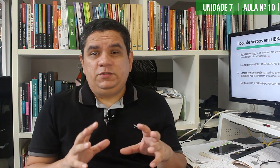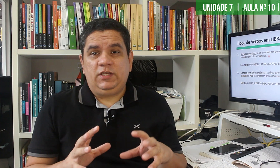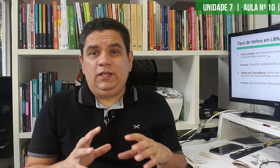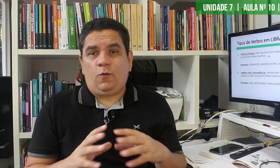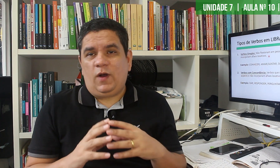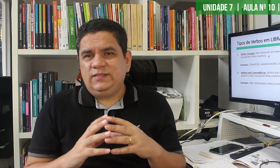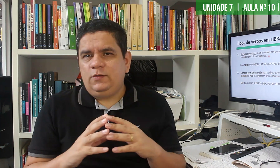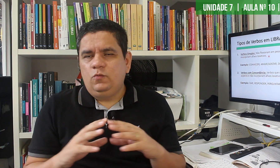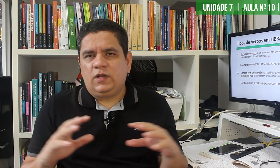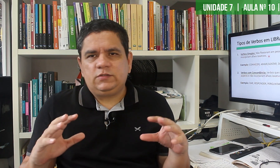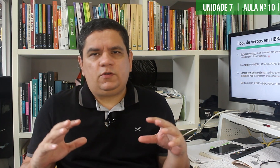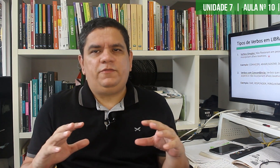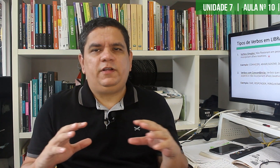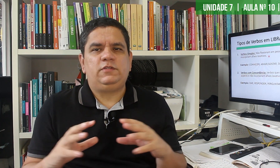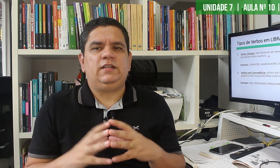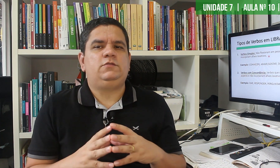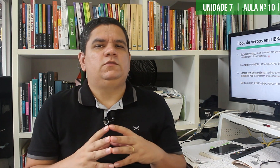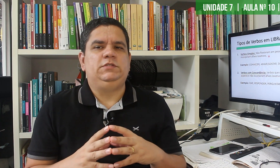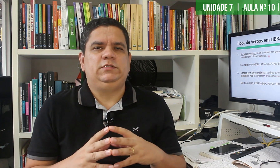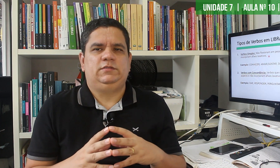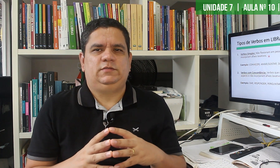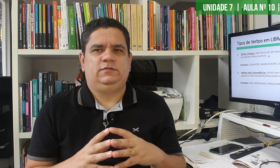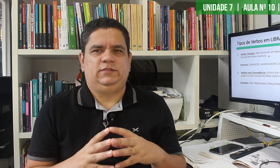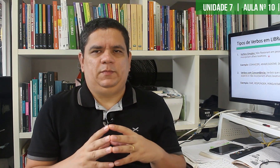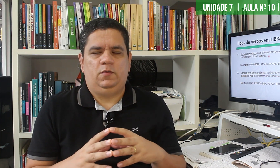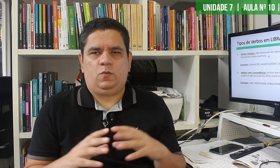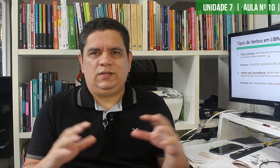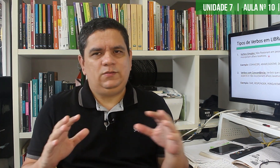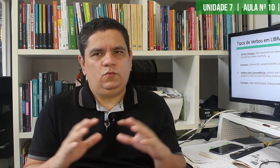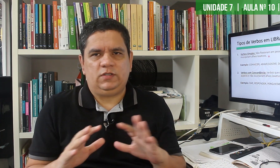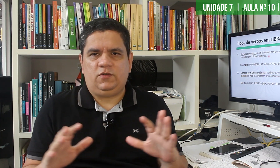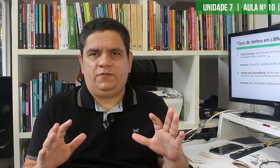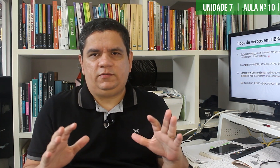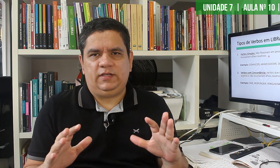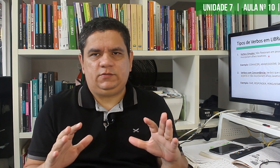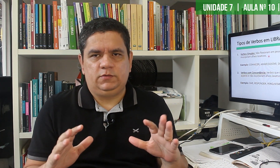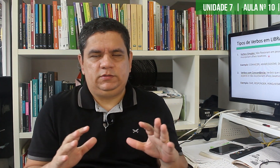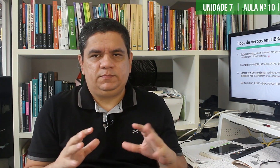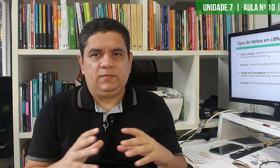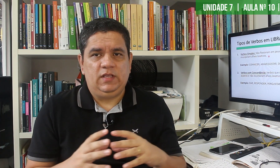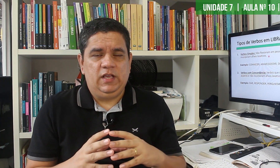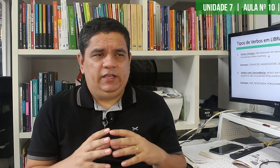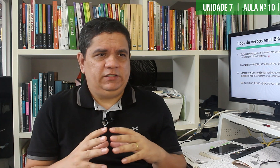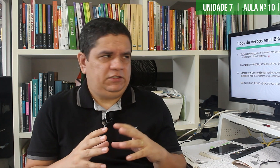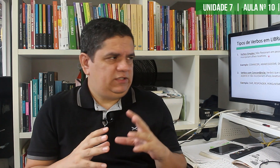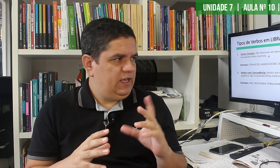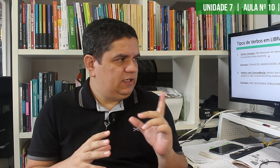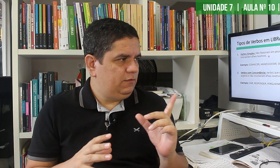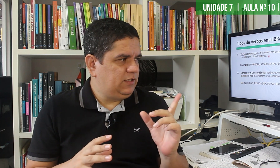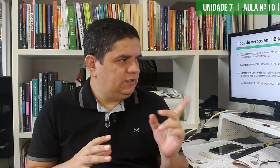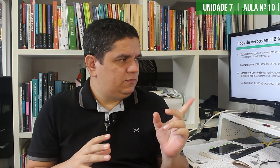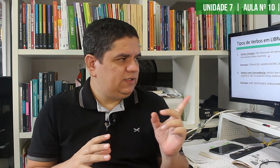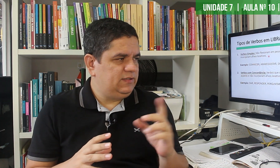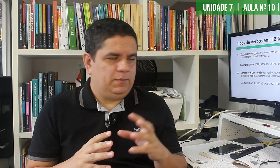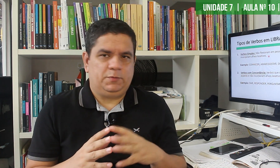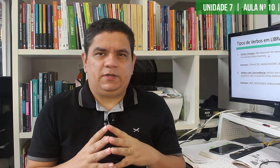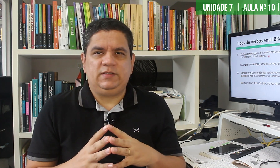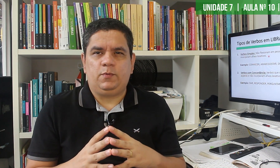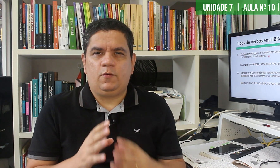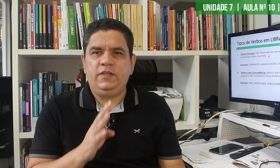que quase nunca sofrem alterações, tá bom? Quase nunca sofrem alterações. E a gente tem aqui no slide alguns exemplos. Por exemplo,